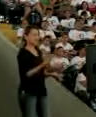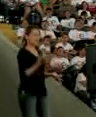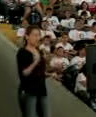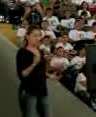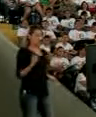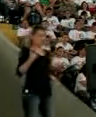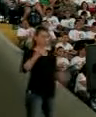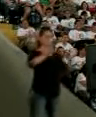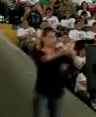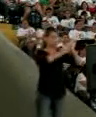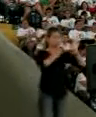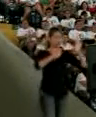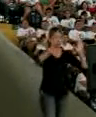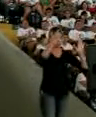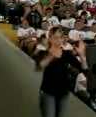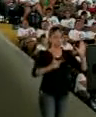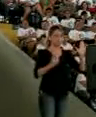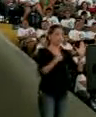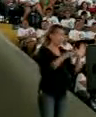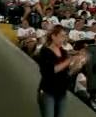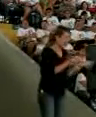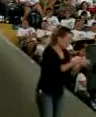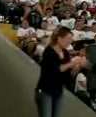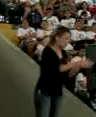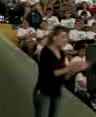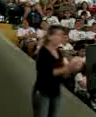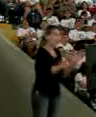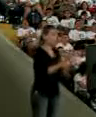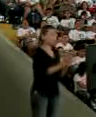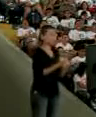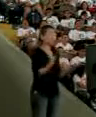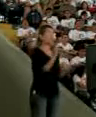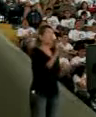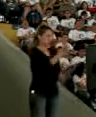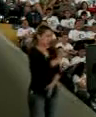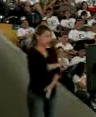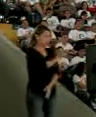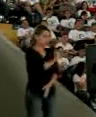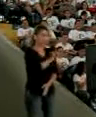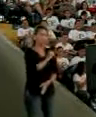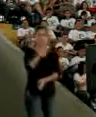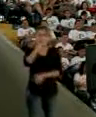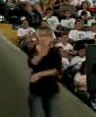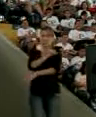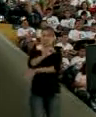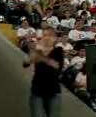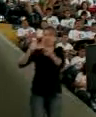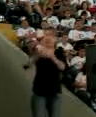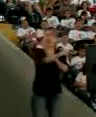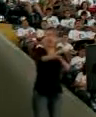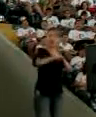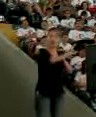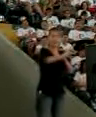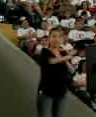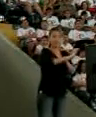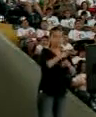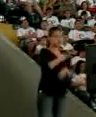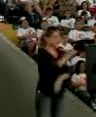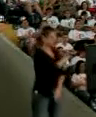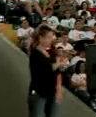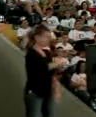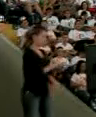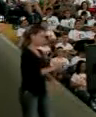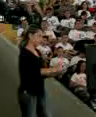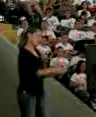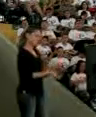péssimo. Porque província pobre disse assim, Rio de Janeiro, manda um dinheirinho aí, manda. Aí o Rio vai dizer, que história é essa, meu filho? Você não